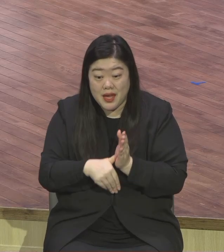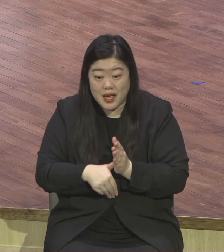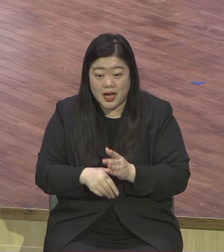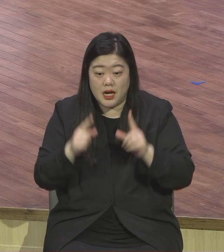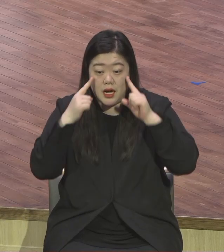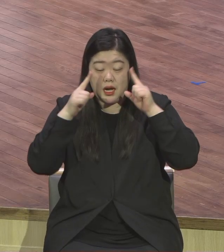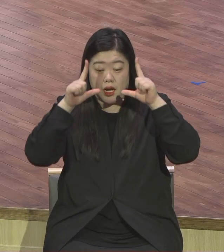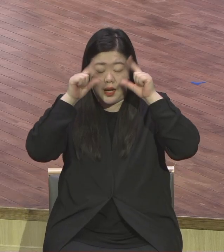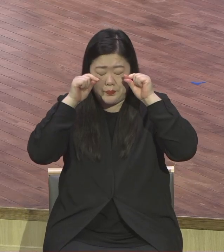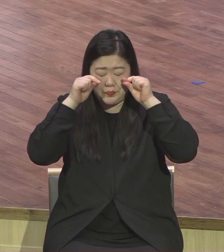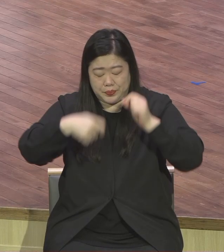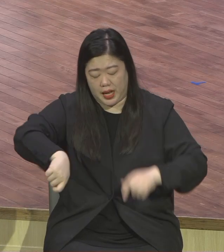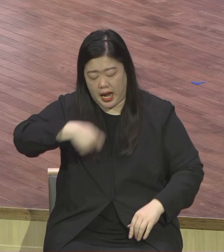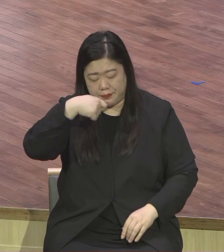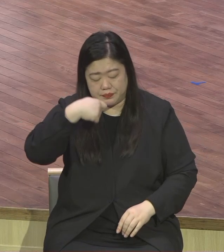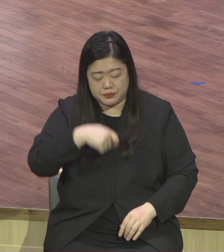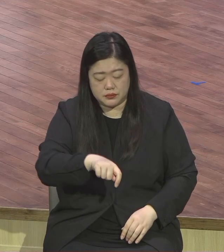거